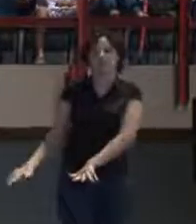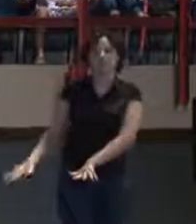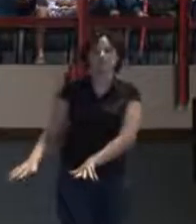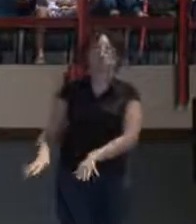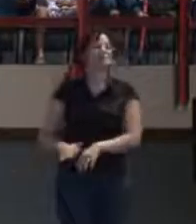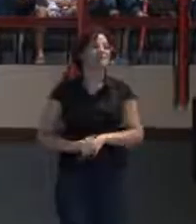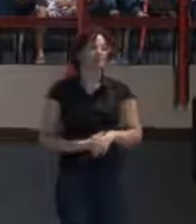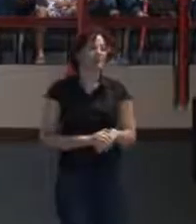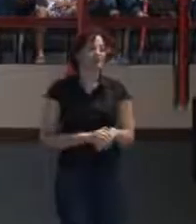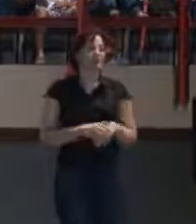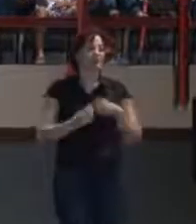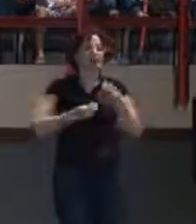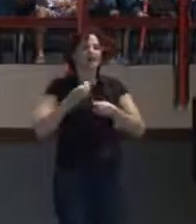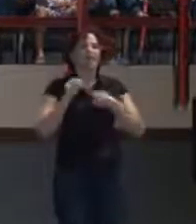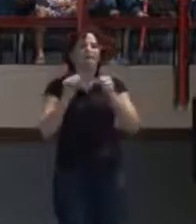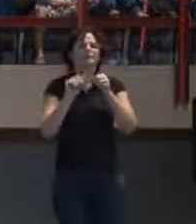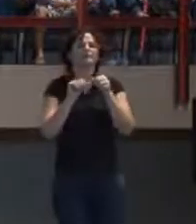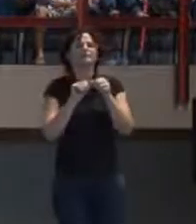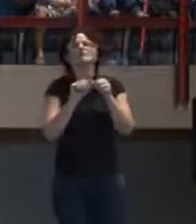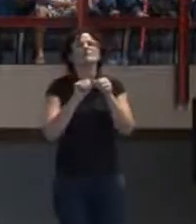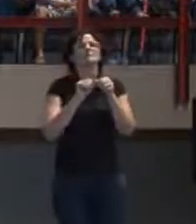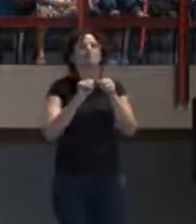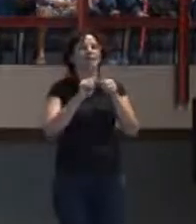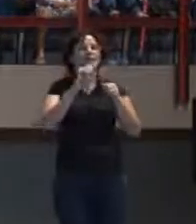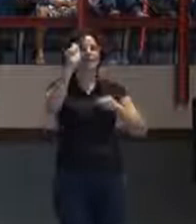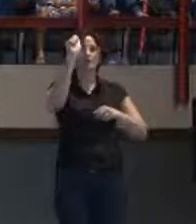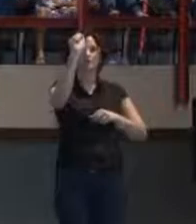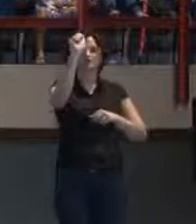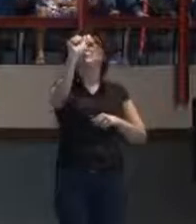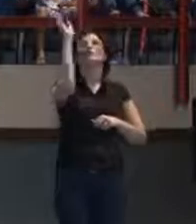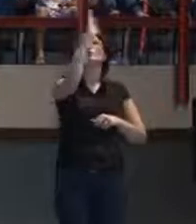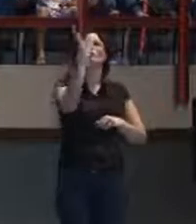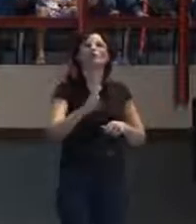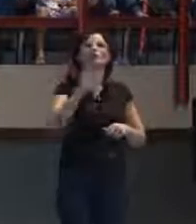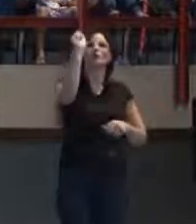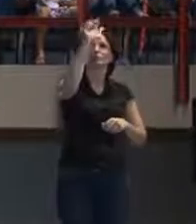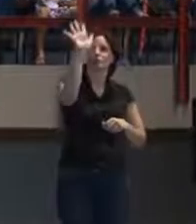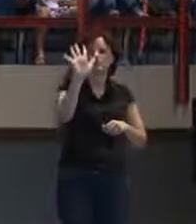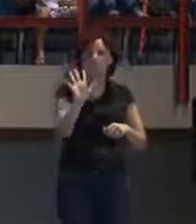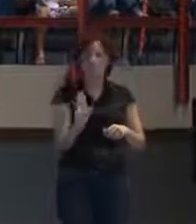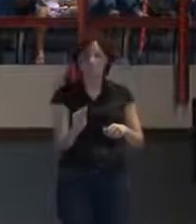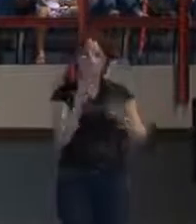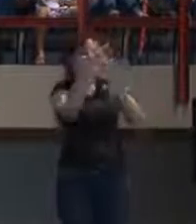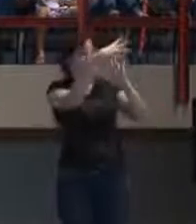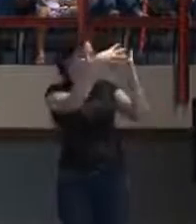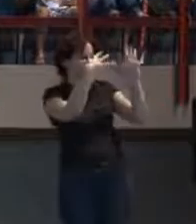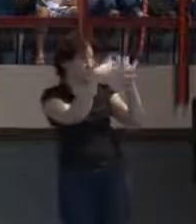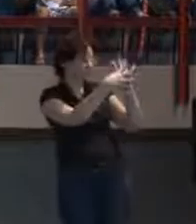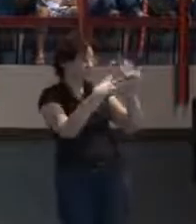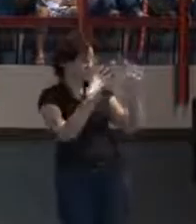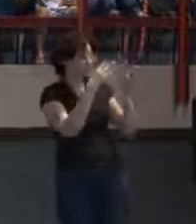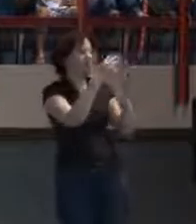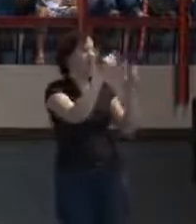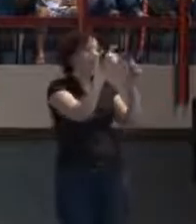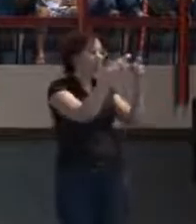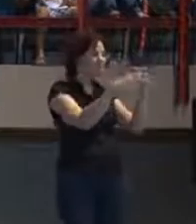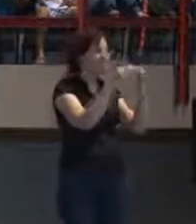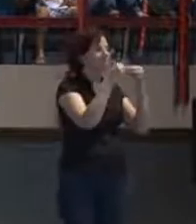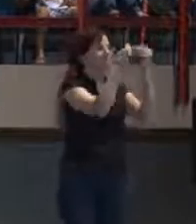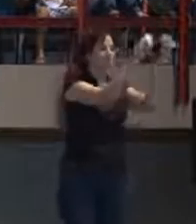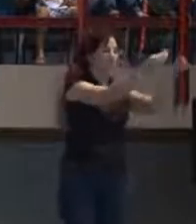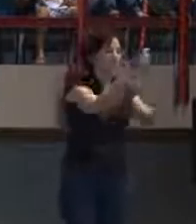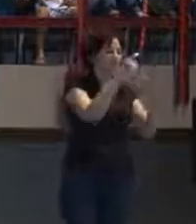para os outros. Pego, divido o Brasil em capitanias hereditárias e dou para cada uma dessas pessoas. Vocês